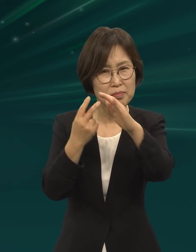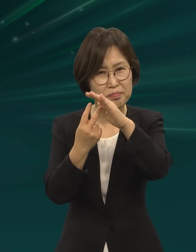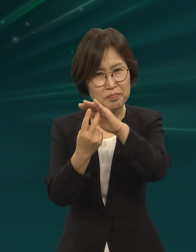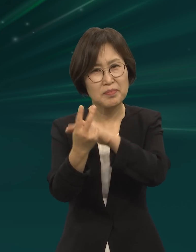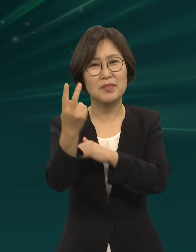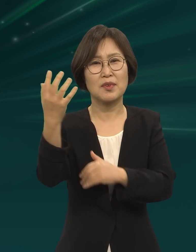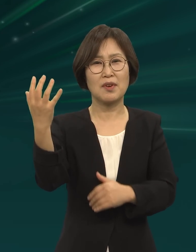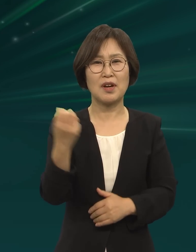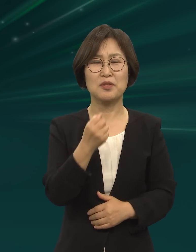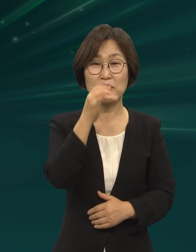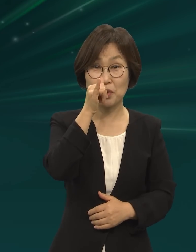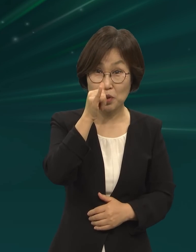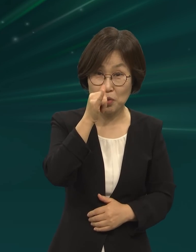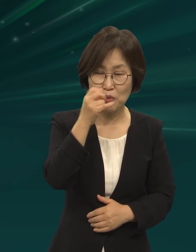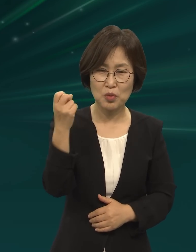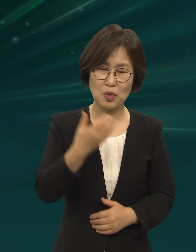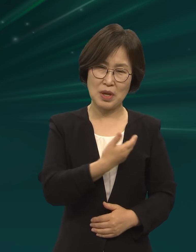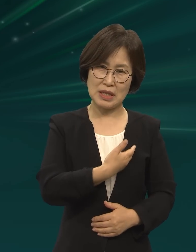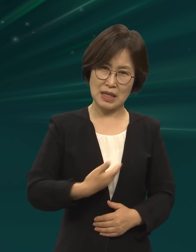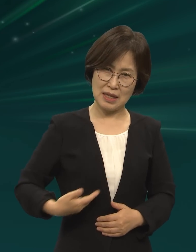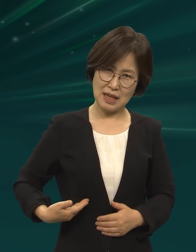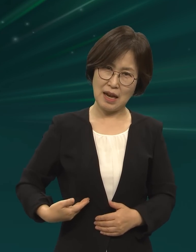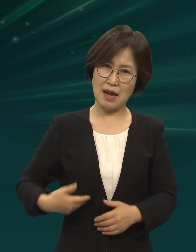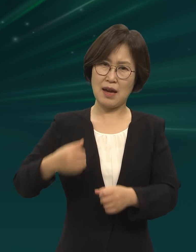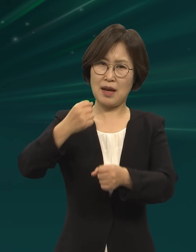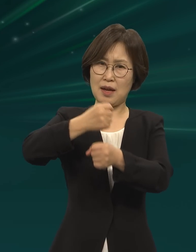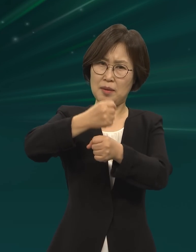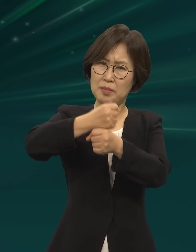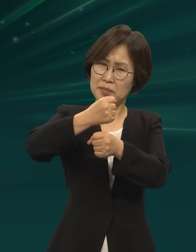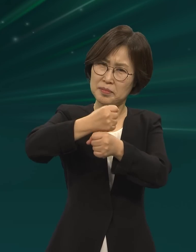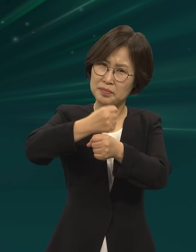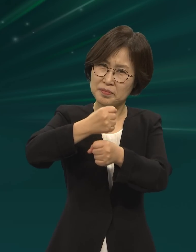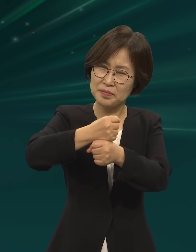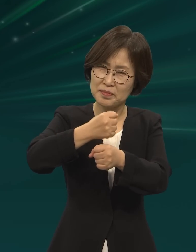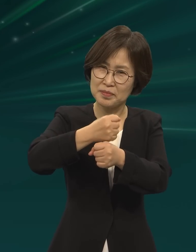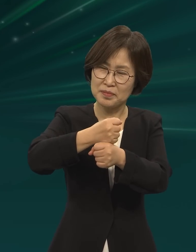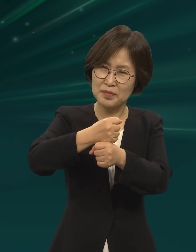있습니다. 그리고 제자 만들기, 그리고